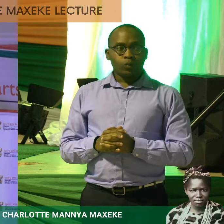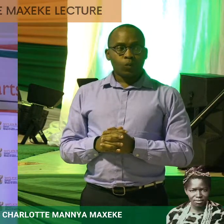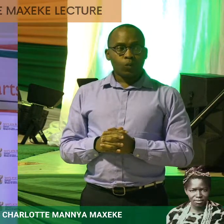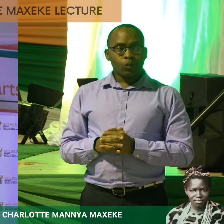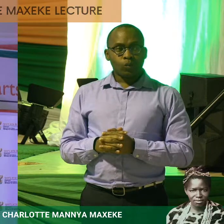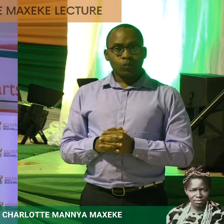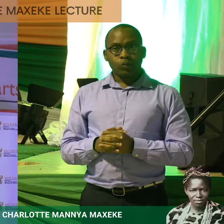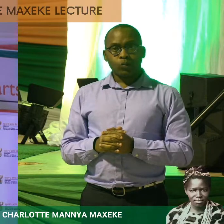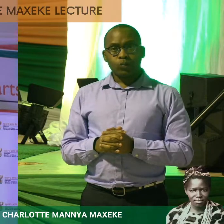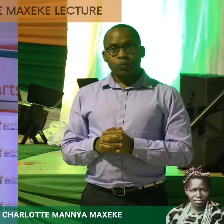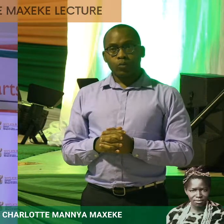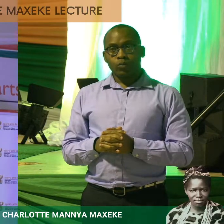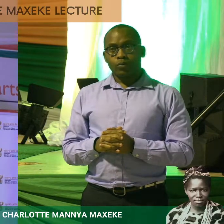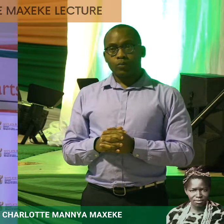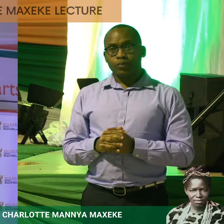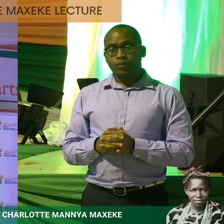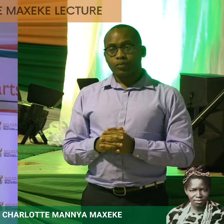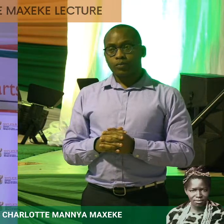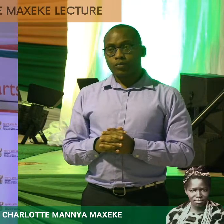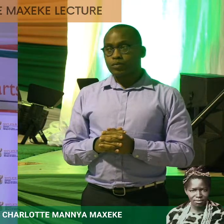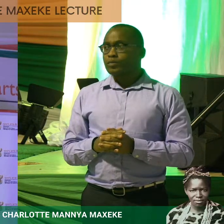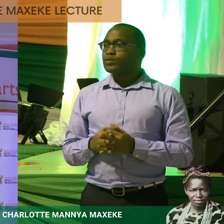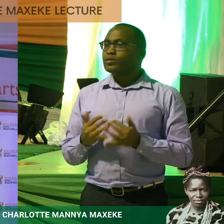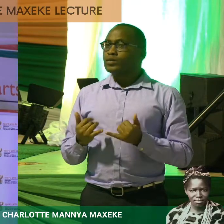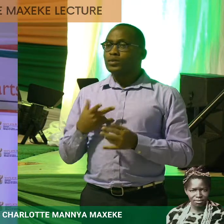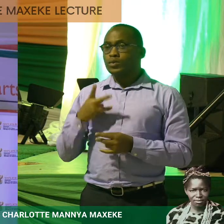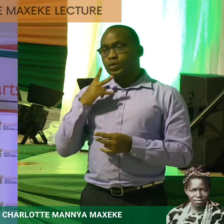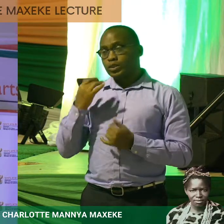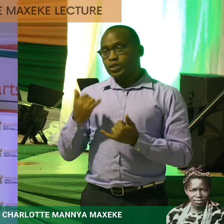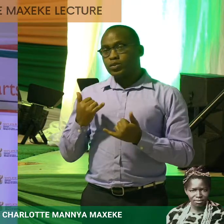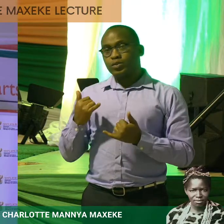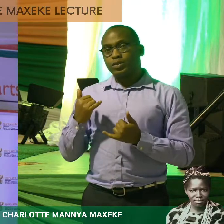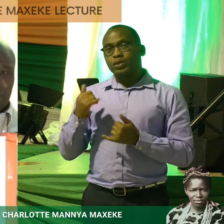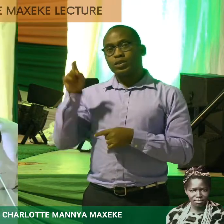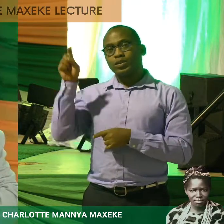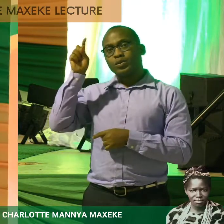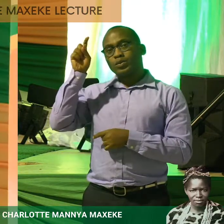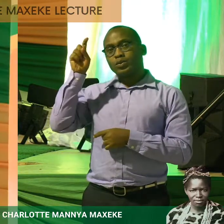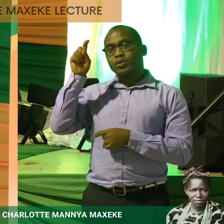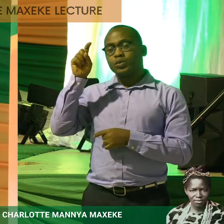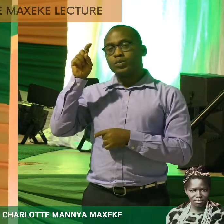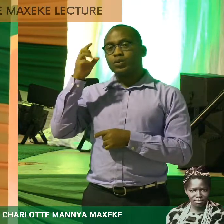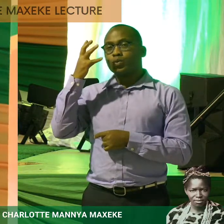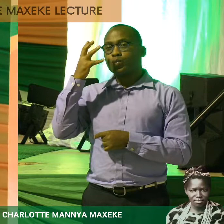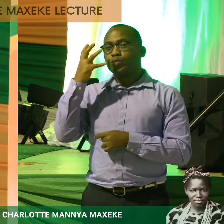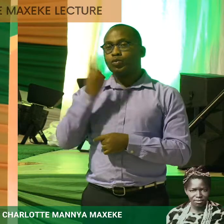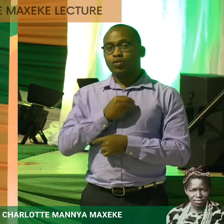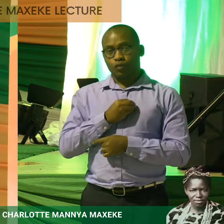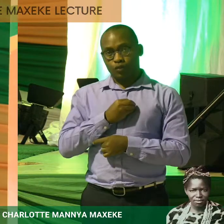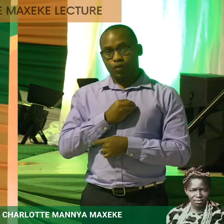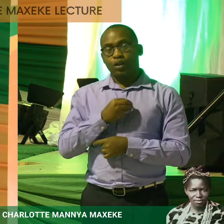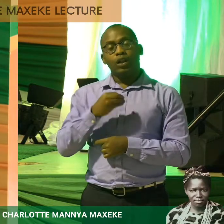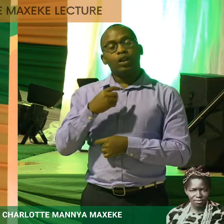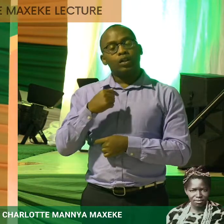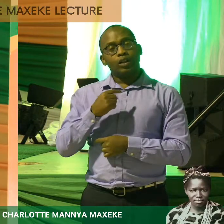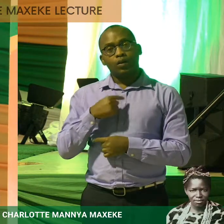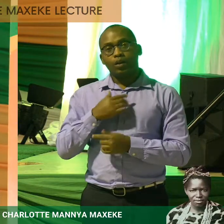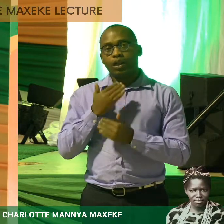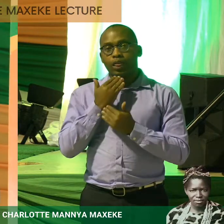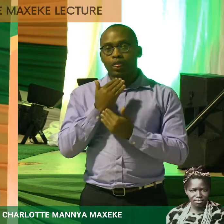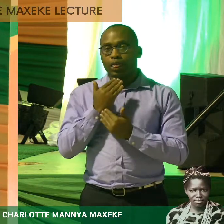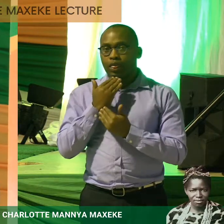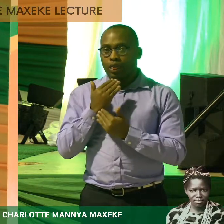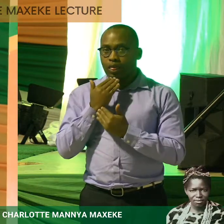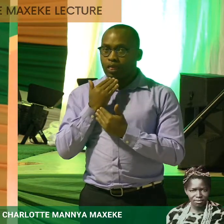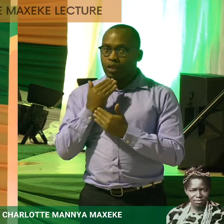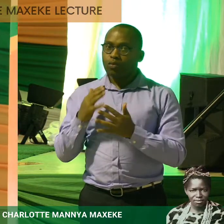bethuna abantu bayenze mnandi le mini yanamhlanje so sibulela